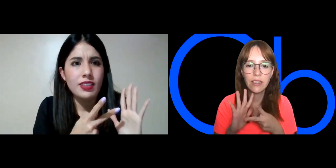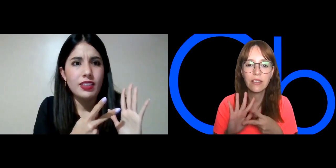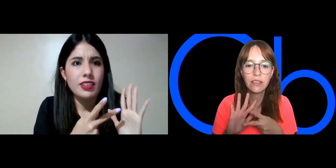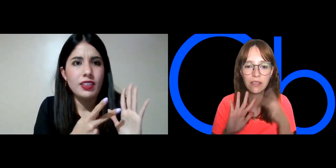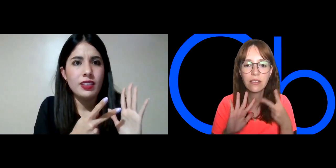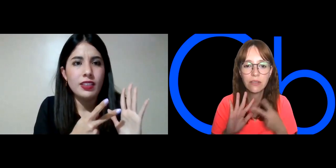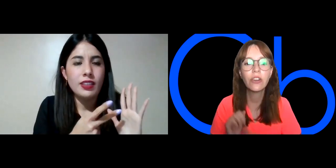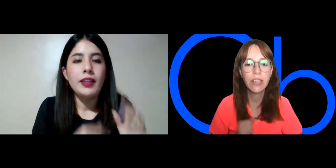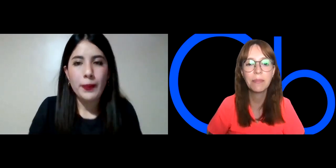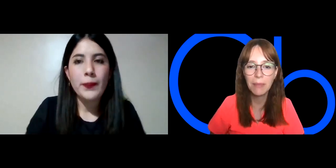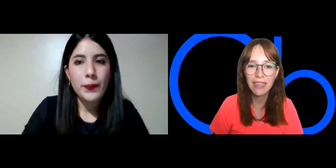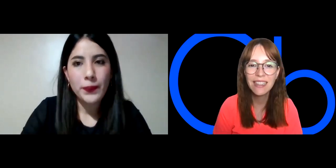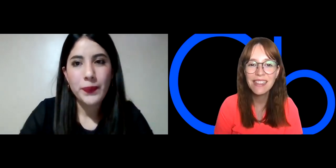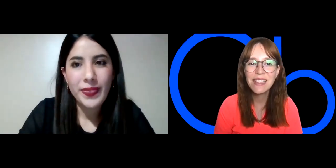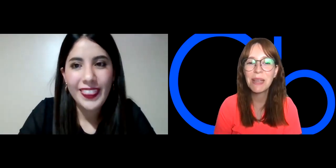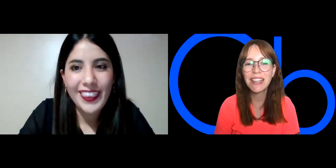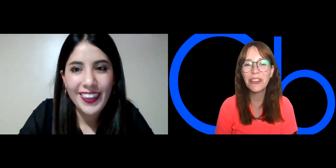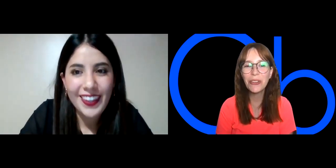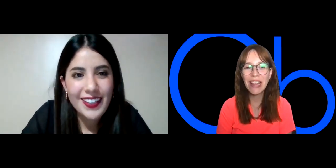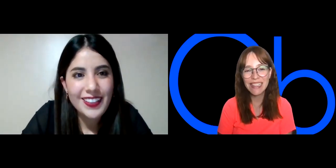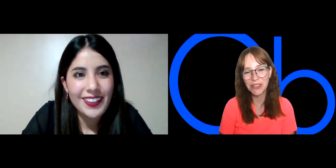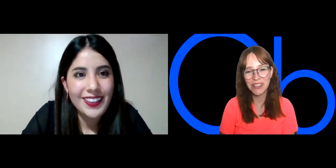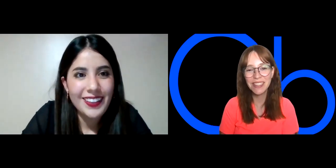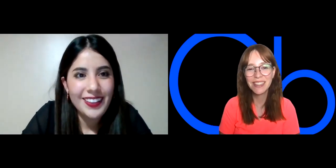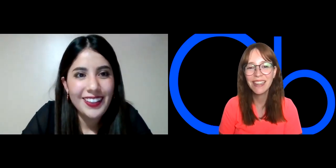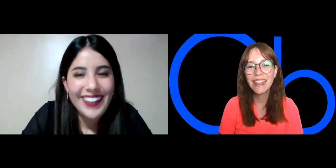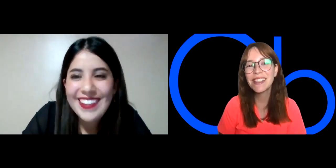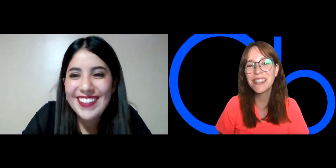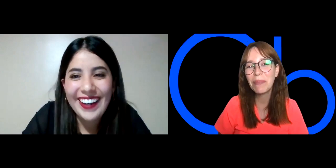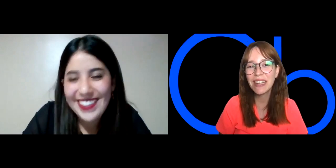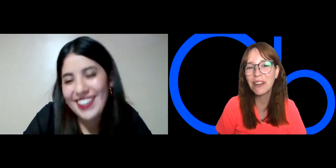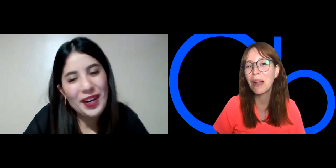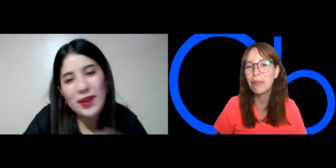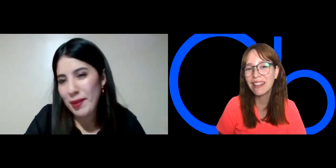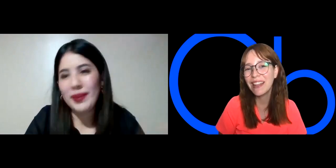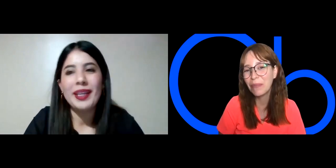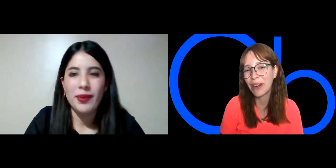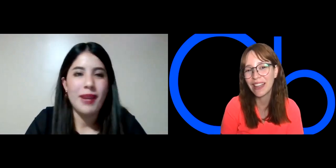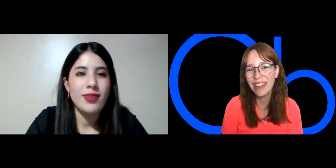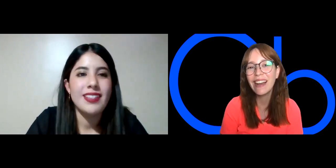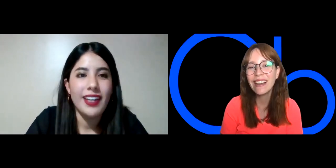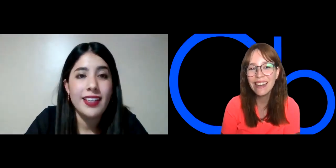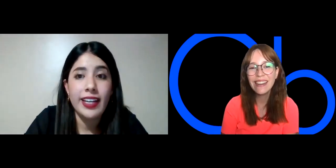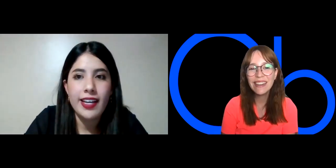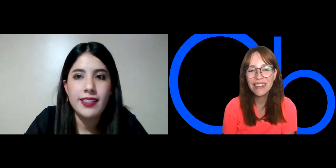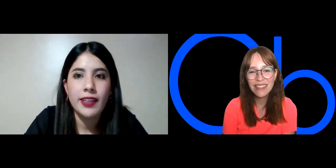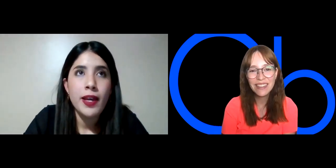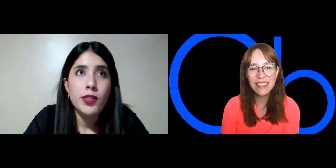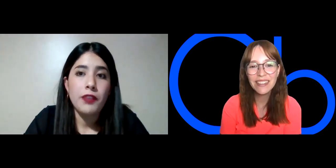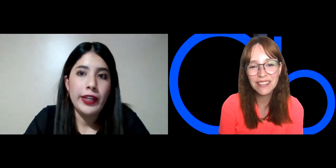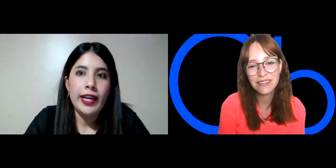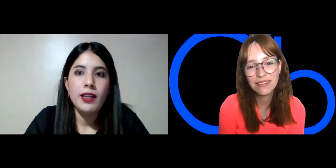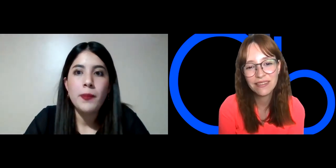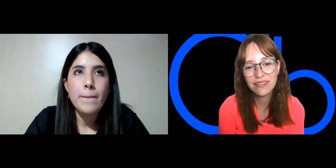Ok, ok. Ah, sí, me quedó duda de eso. Que eso Sí, siempre sí, otra normalmente pregunta lo... que podríamos hacer sería así. O